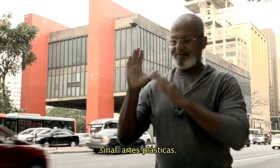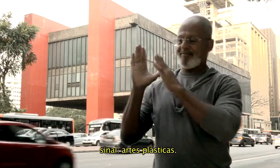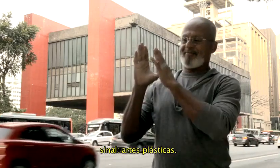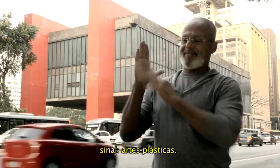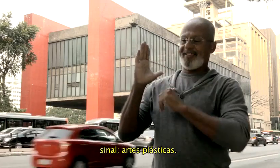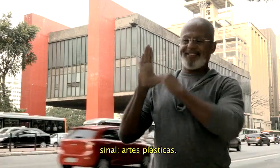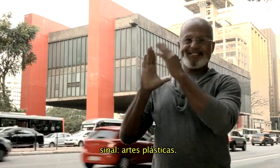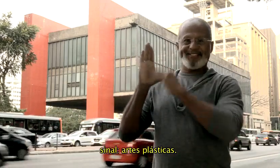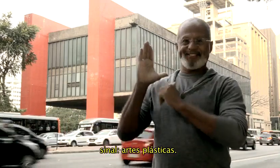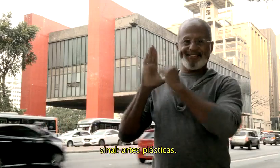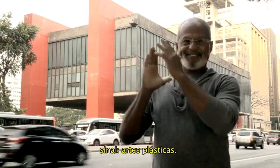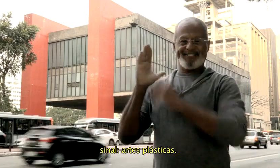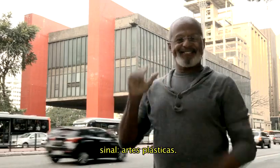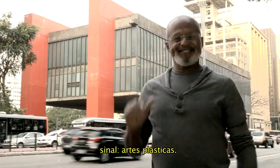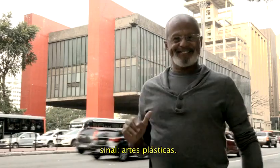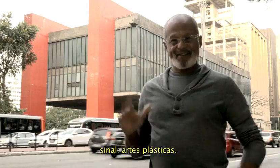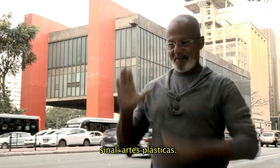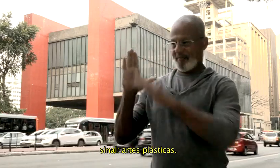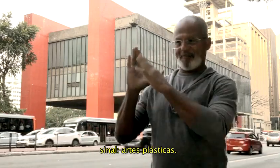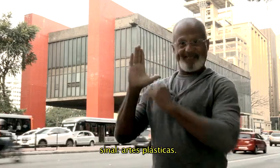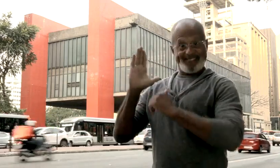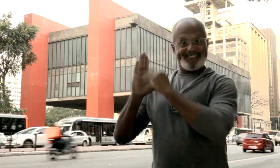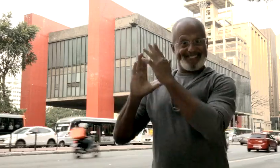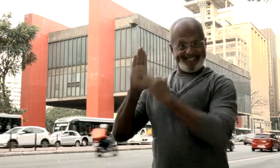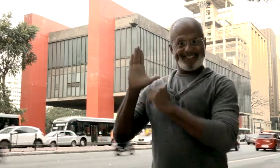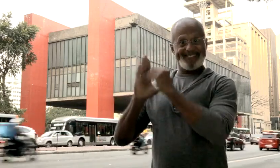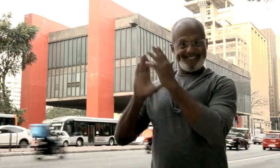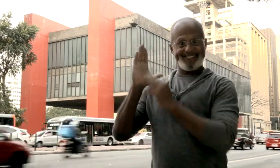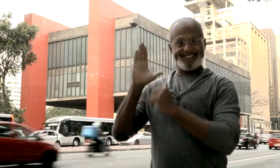Sinal, Artes Plásticas.